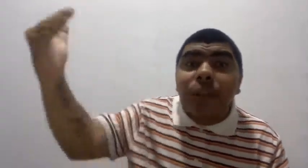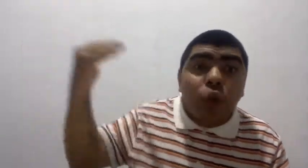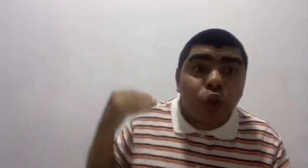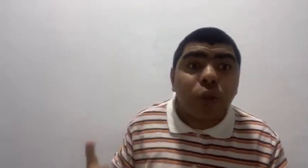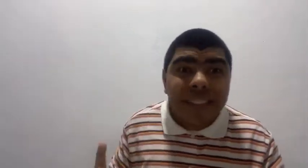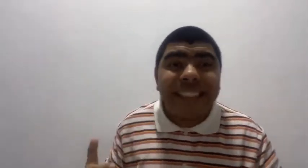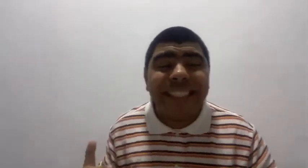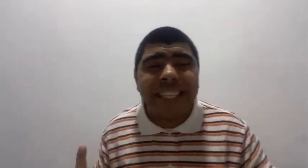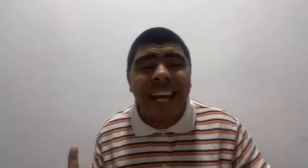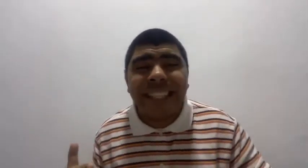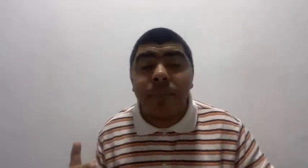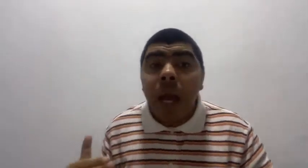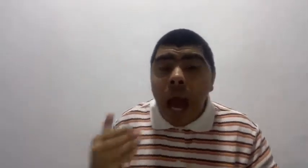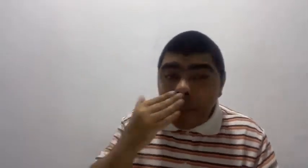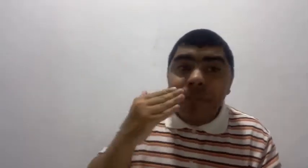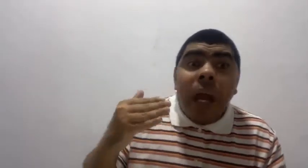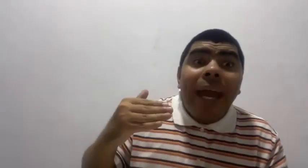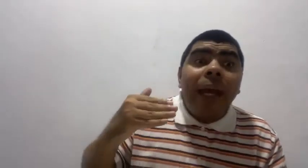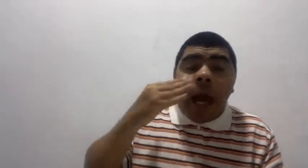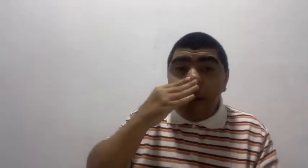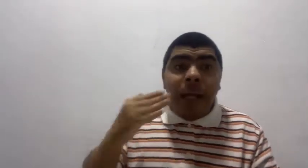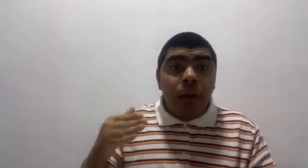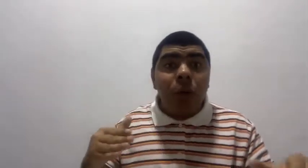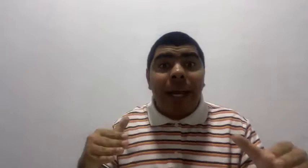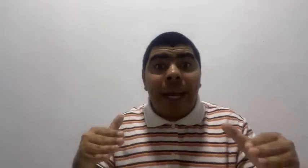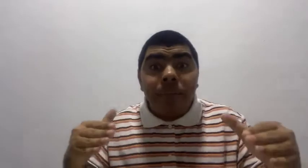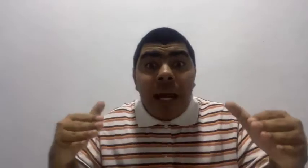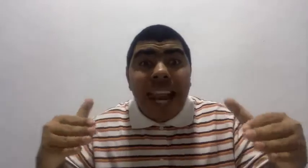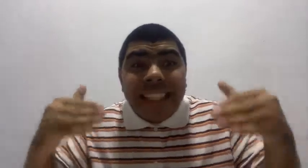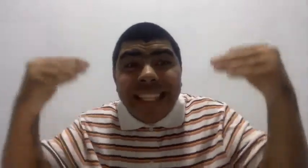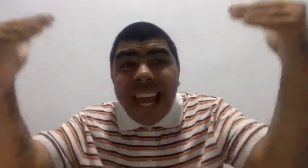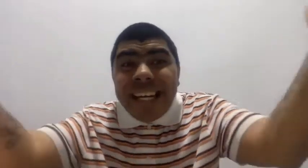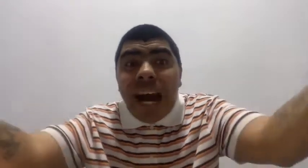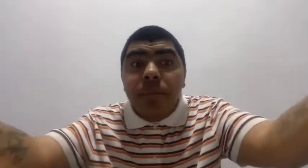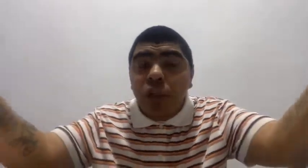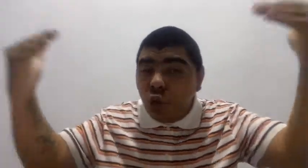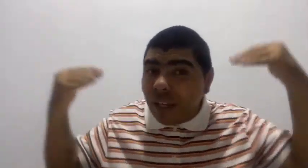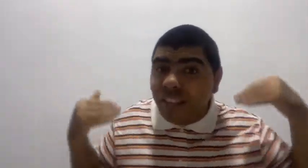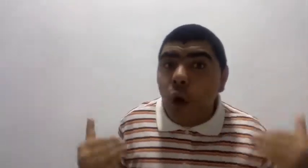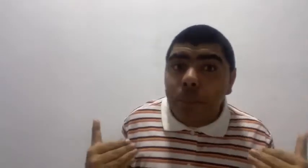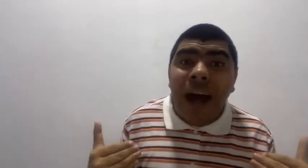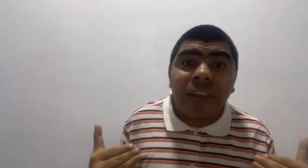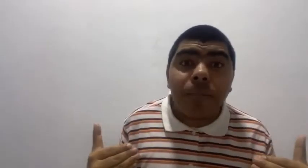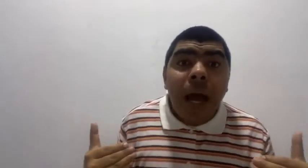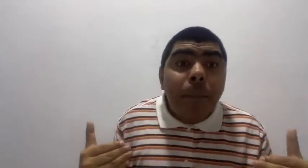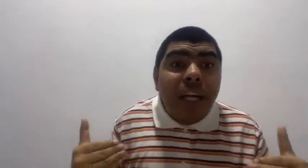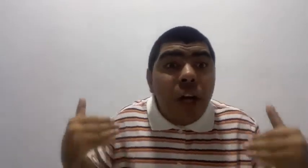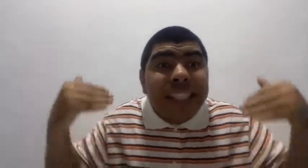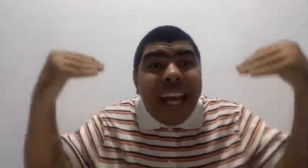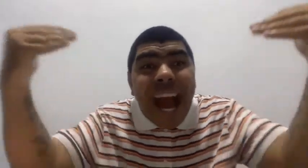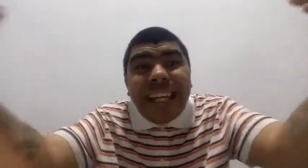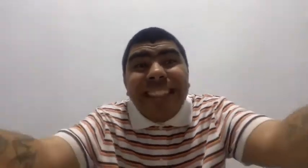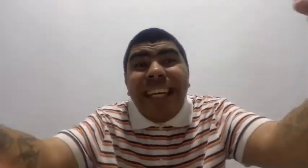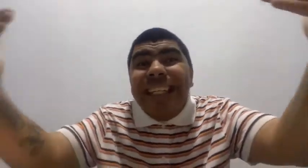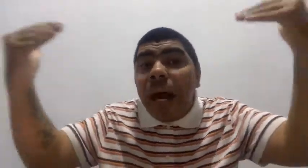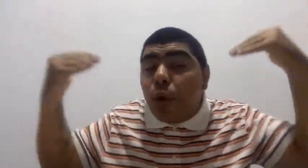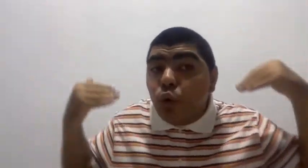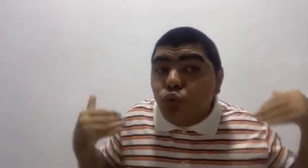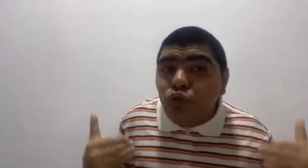verso 17, amén, aleluya, que la tierra y sus deseos pasan, pero el que hace la voluntad